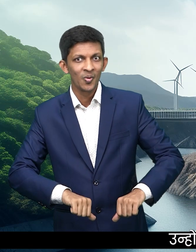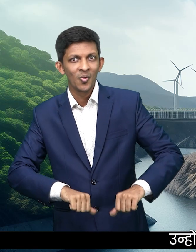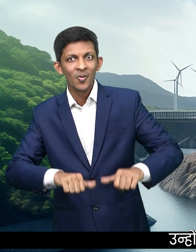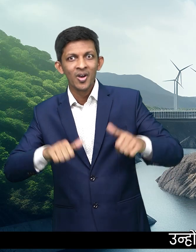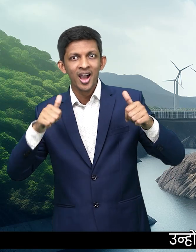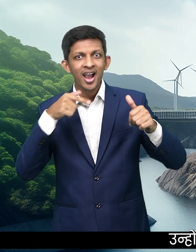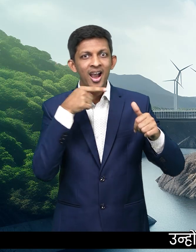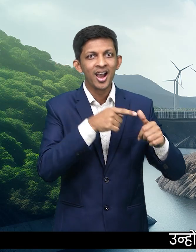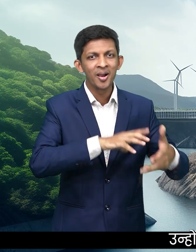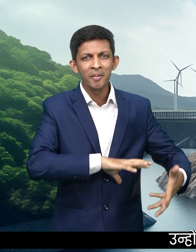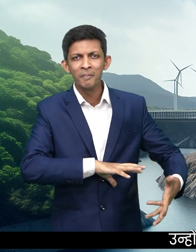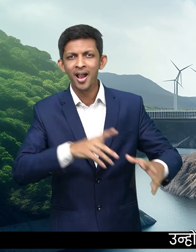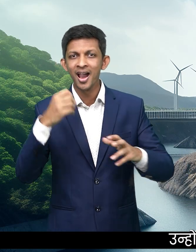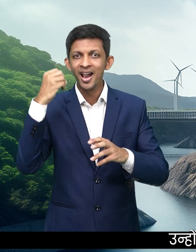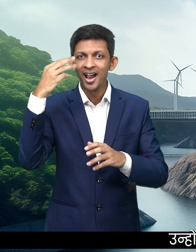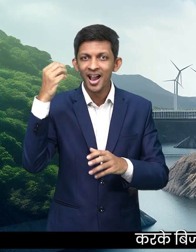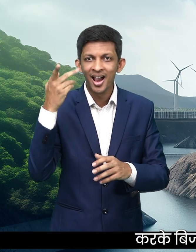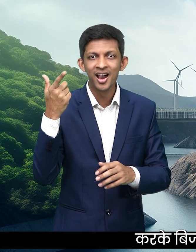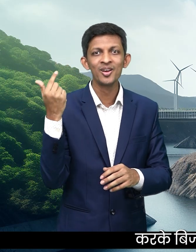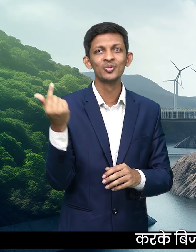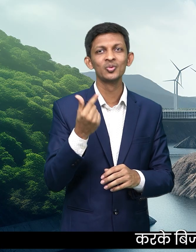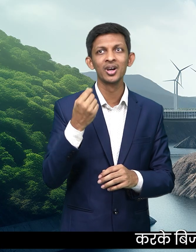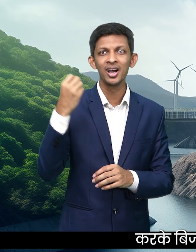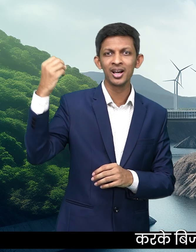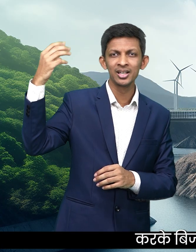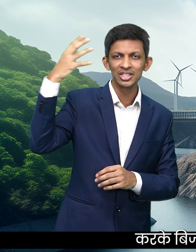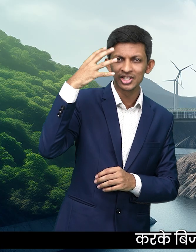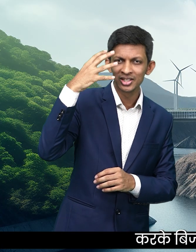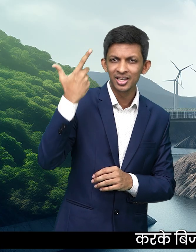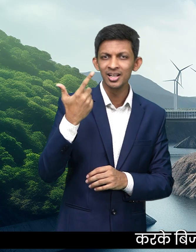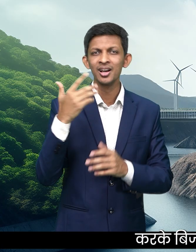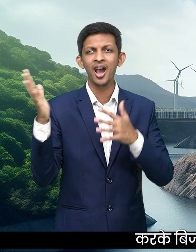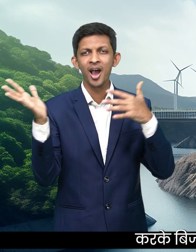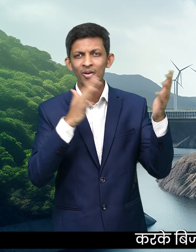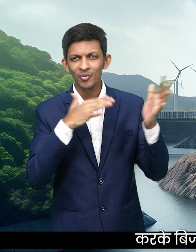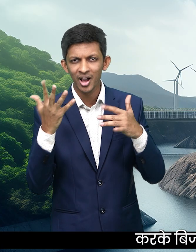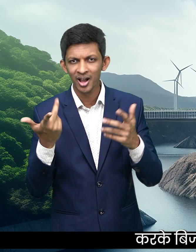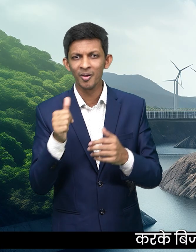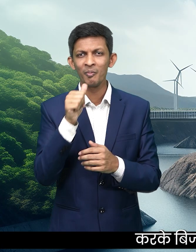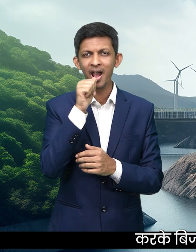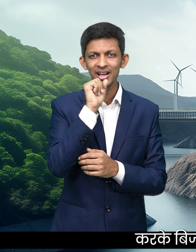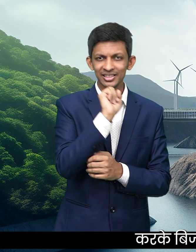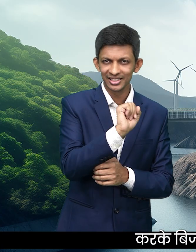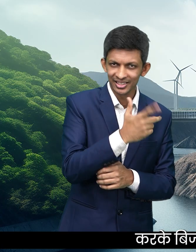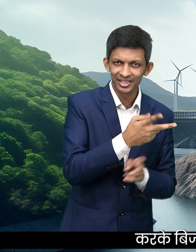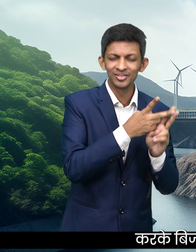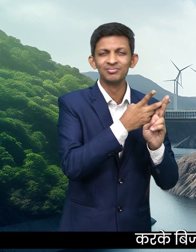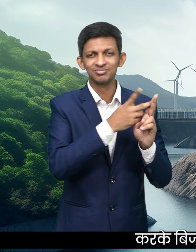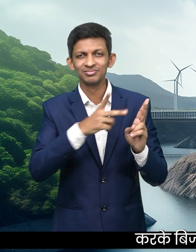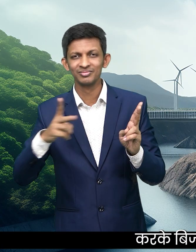उन्होंने सूर्य, हवा, पानी आदि का उपयोग करके बिजली का उत्पादन सफलतापूर्वक किया